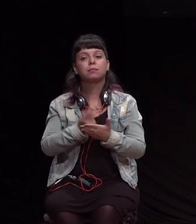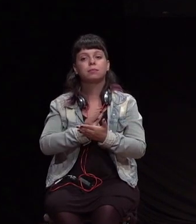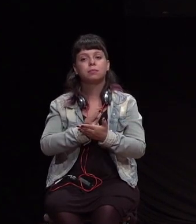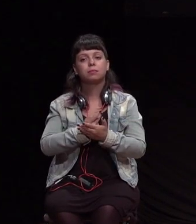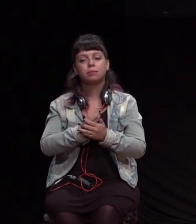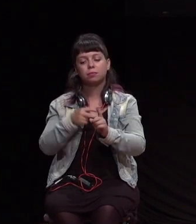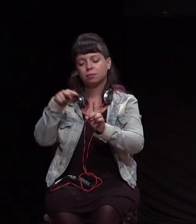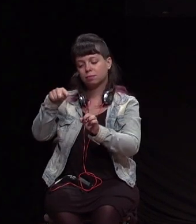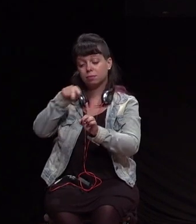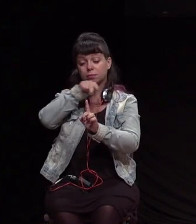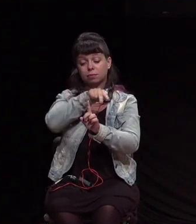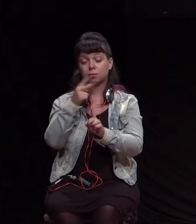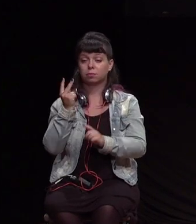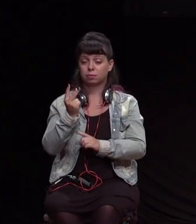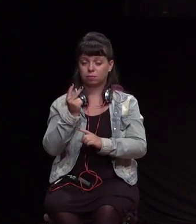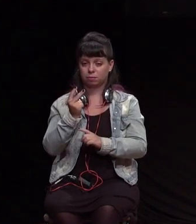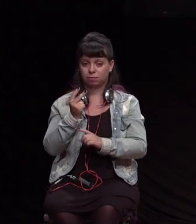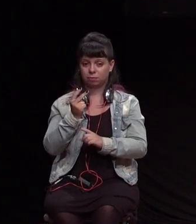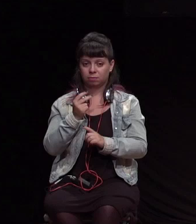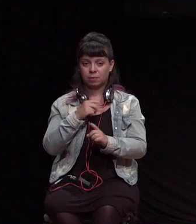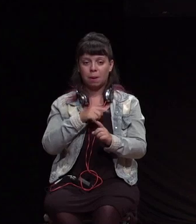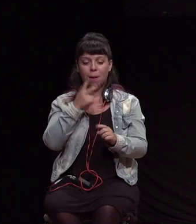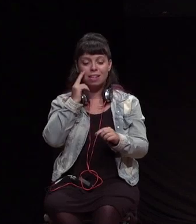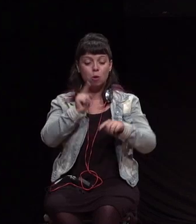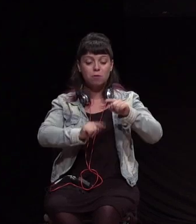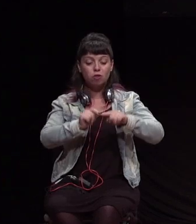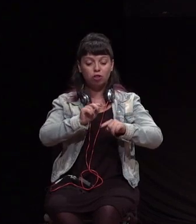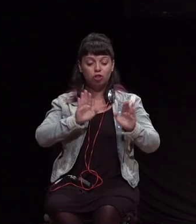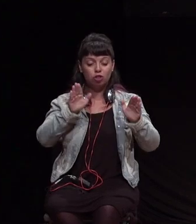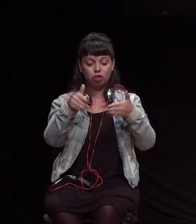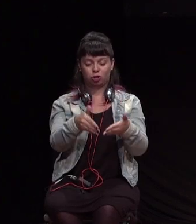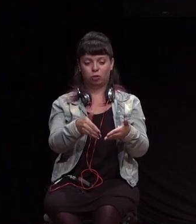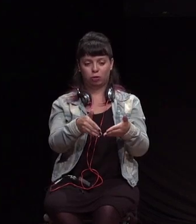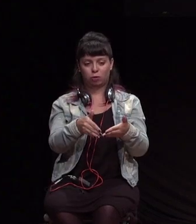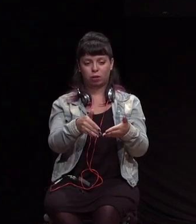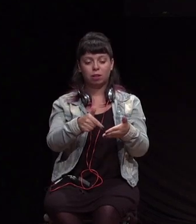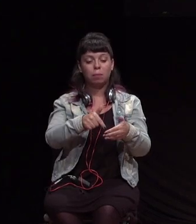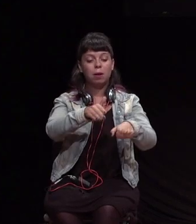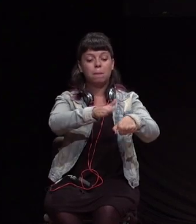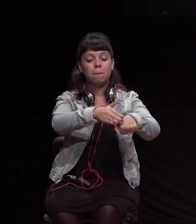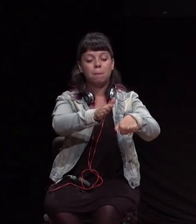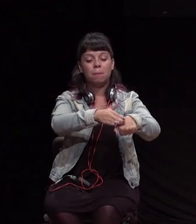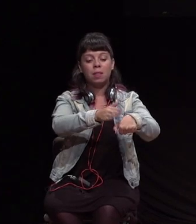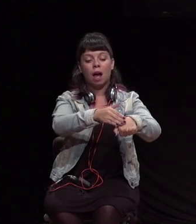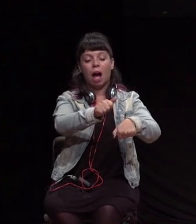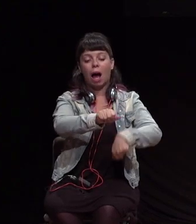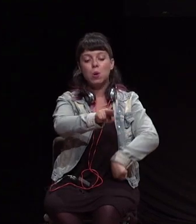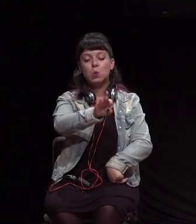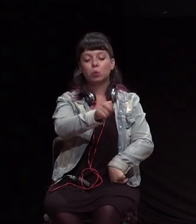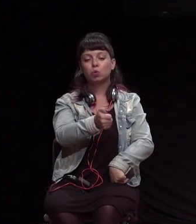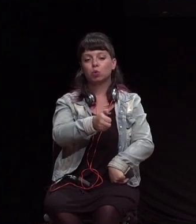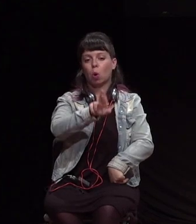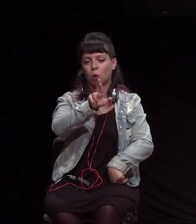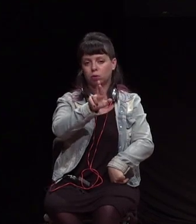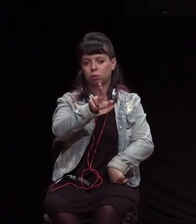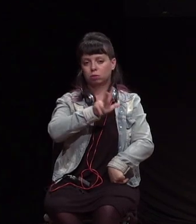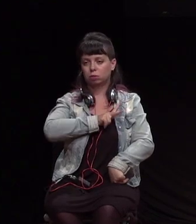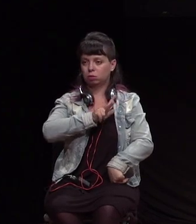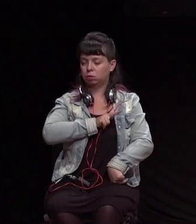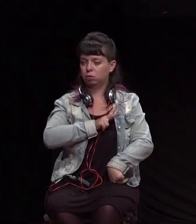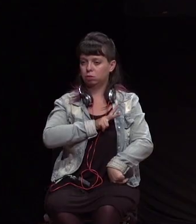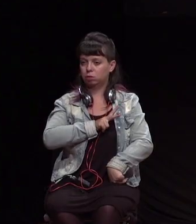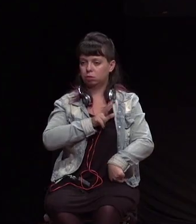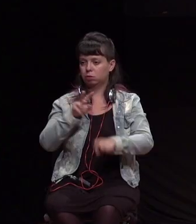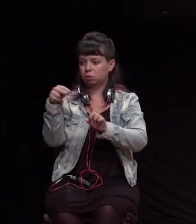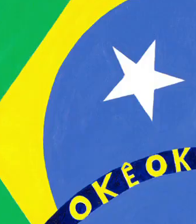perspectivas teimosas. Primeiro, a centralidade do objeto e a posição do autor, do individual, né? Essas duas perspectivas são as que viciam,